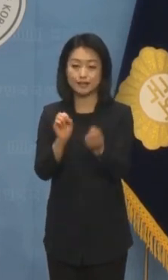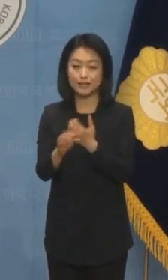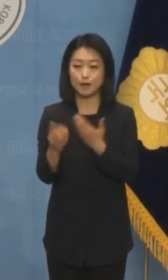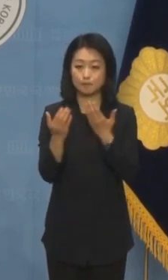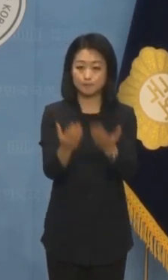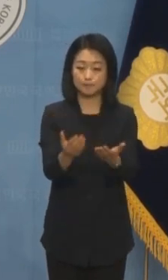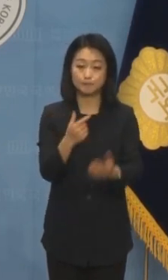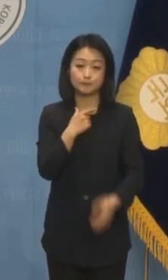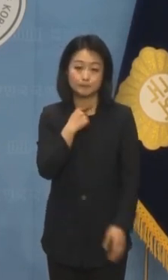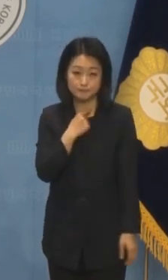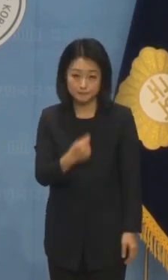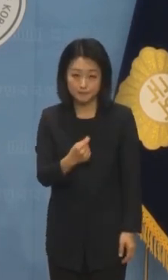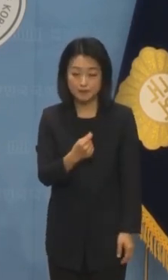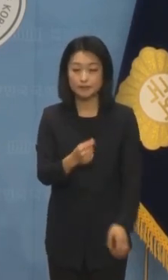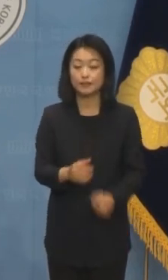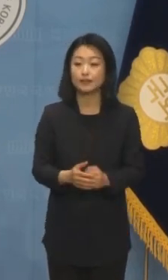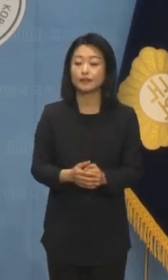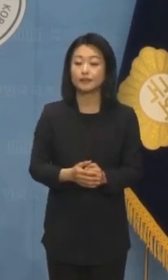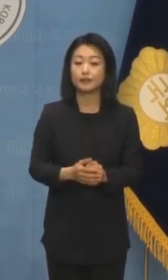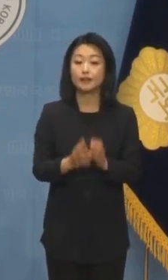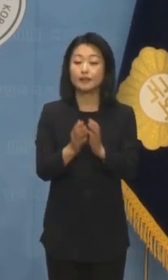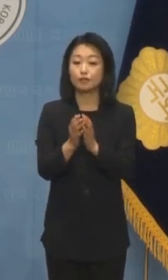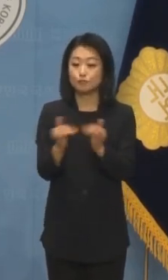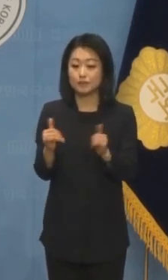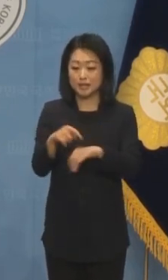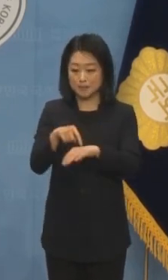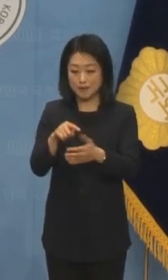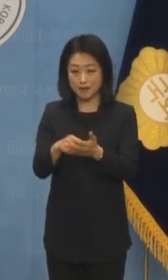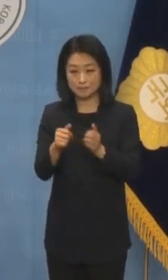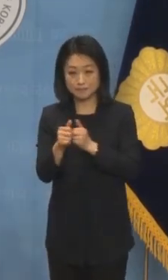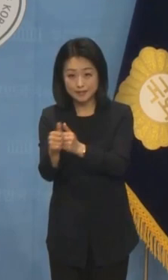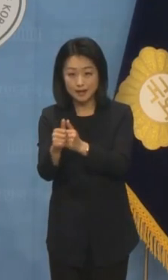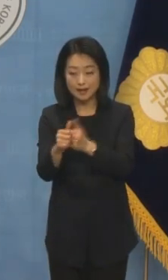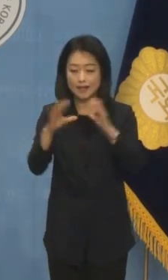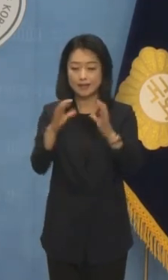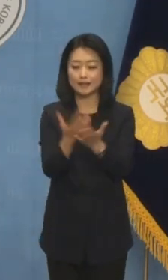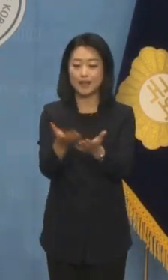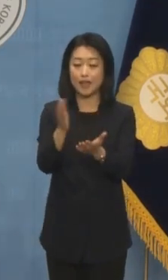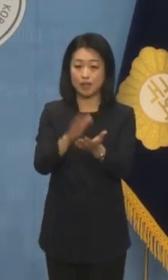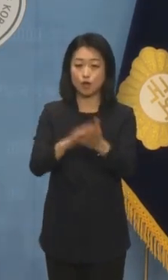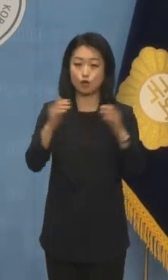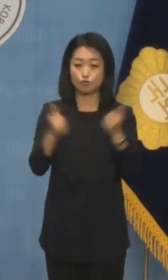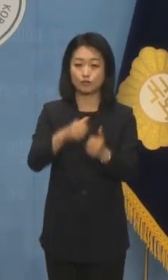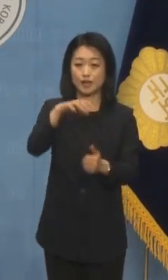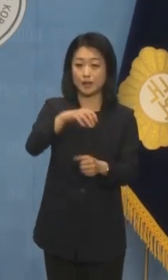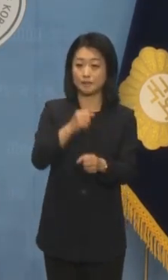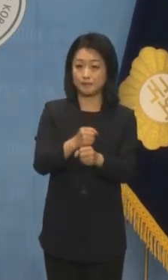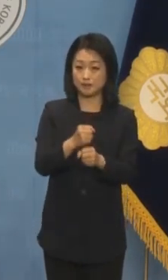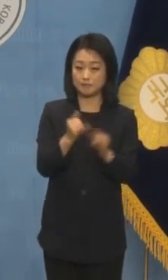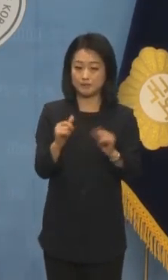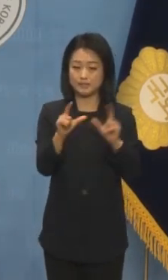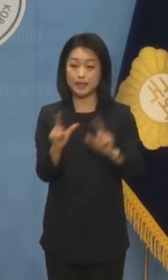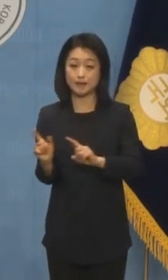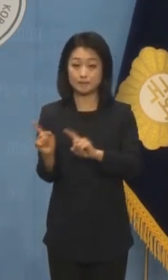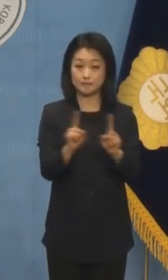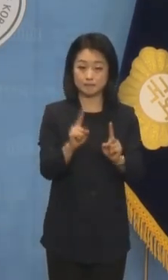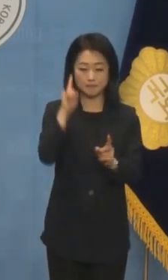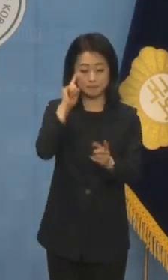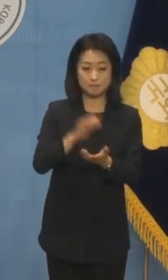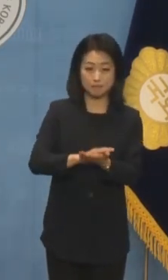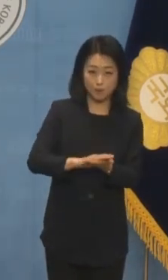합니다. 민의를 따르는 개혁 국회를 만들어 민생을 되살리고 평화를